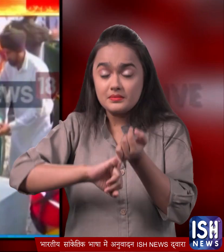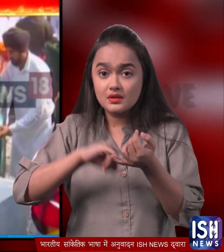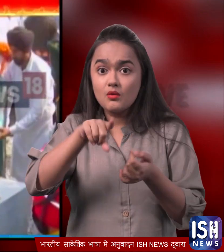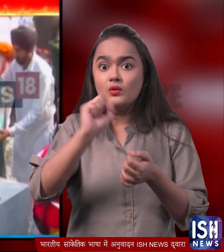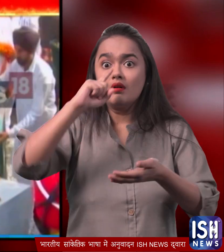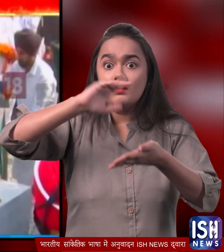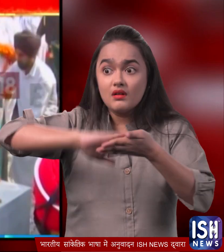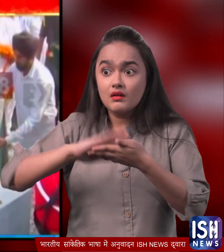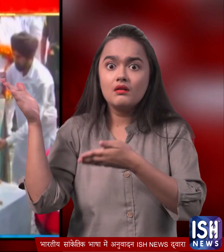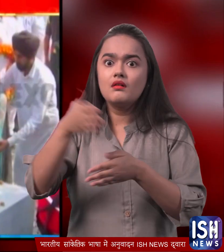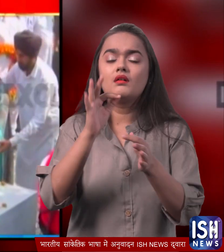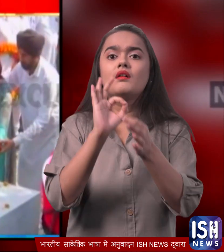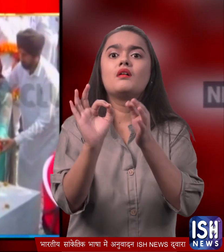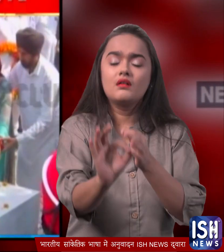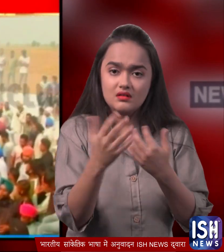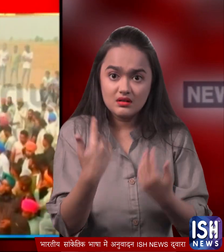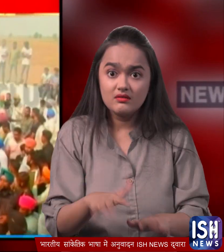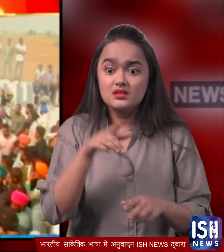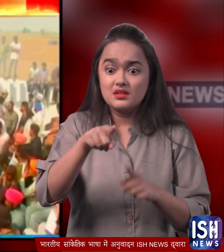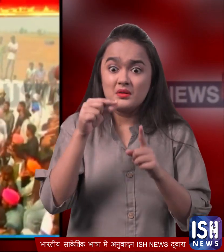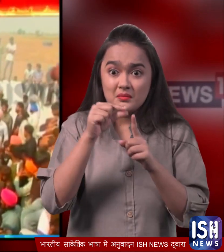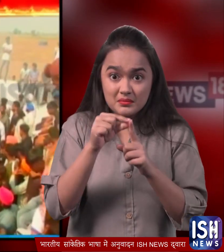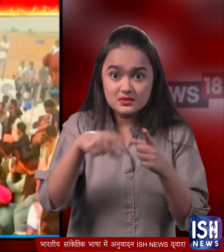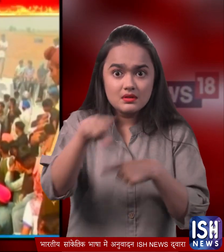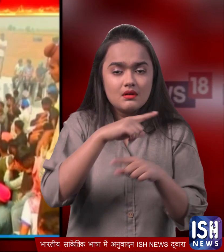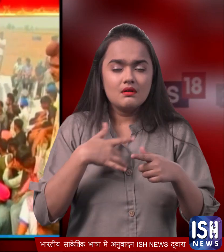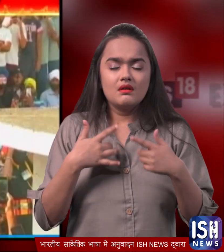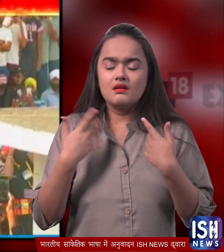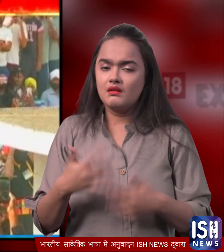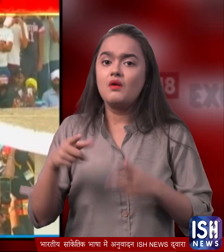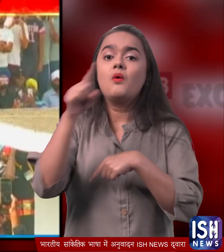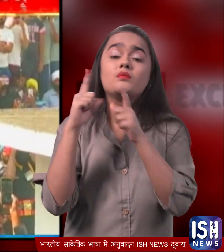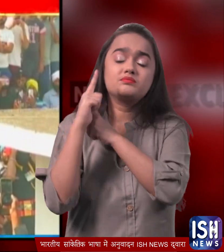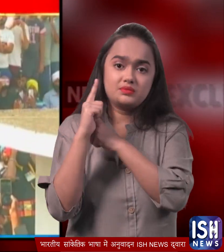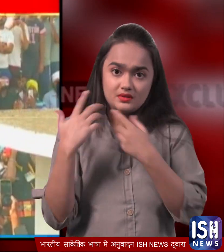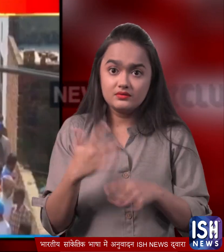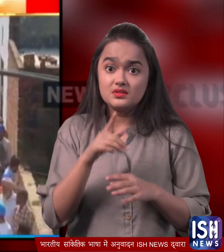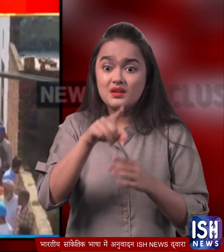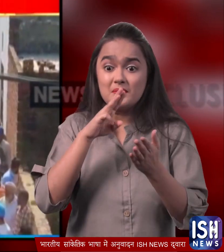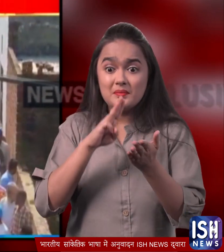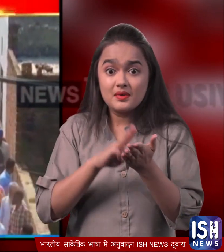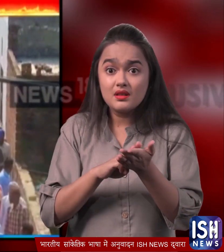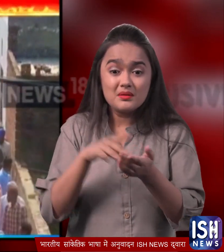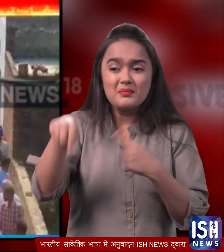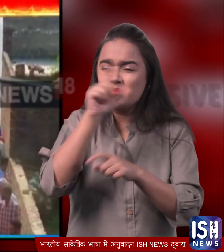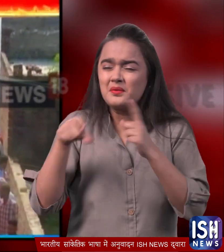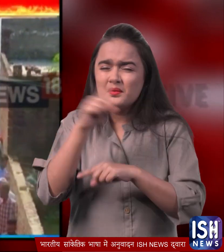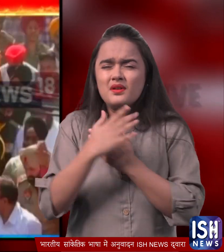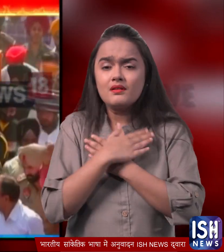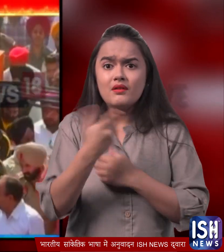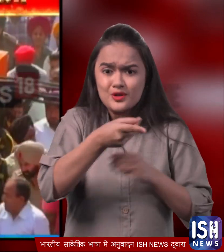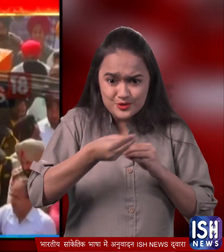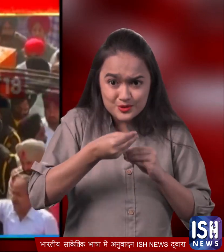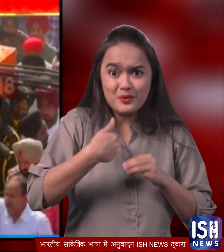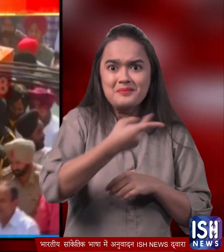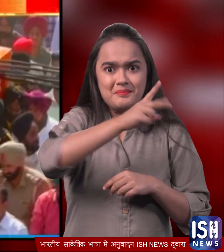दर्शन के समय उनकी पत्नी उन्हें श्रद्धांजलि देने आई, जिसके बाद वो पंचतत्व में विलीन हो गए। मनदीप को जानने वालों का कहना है